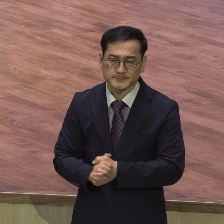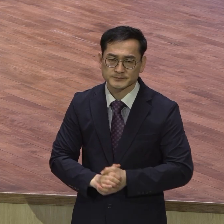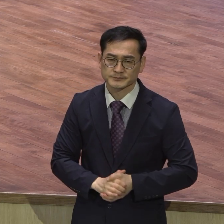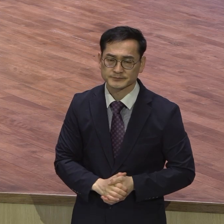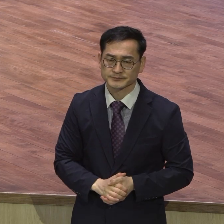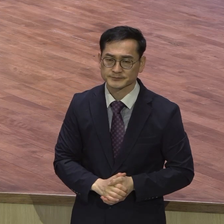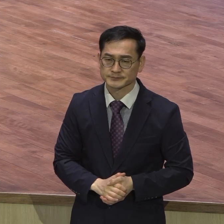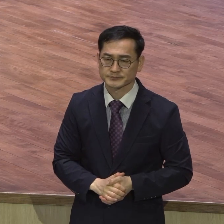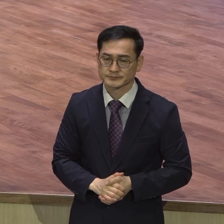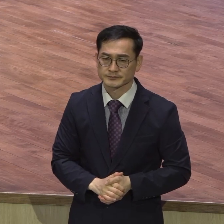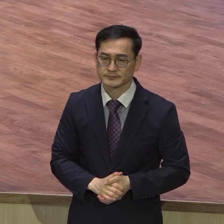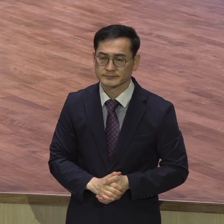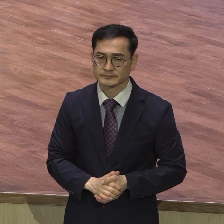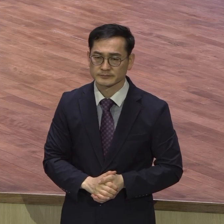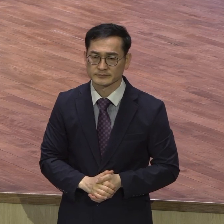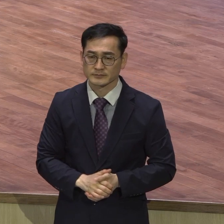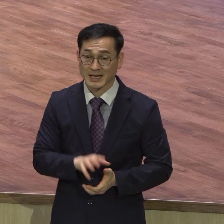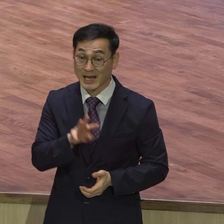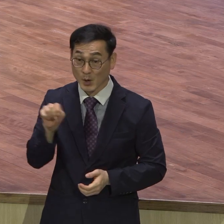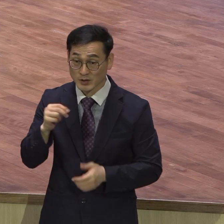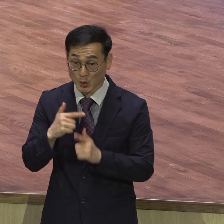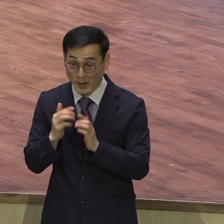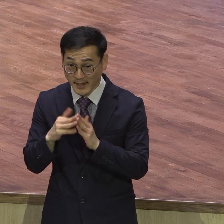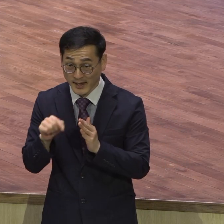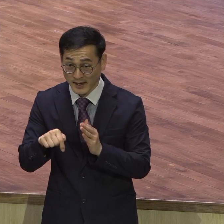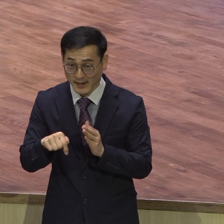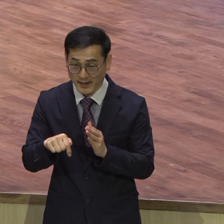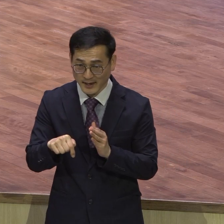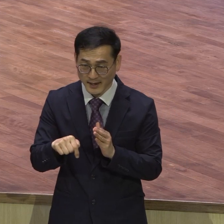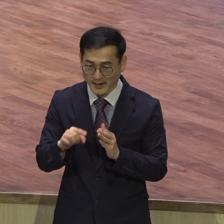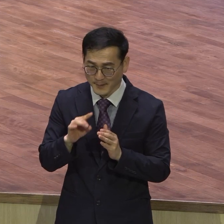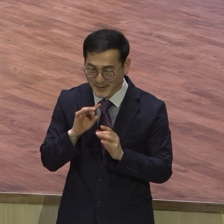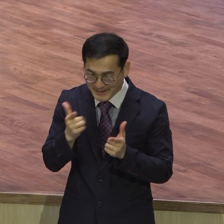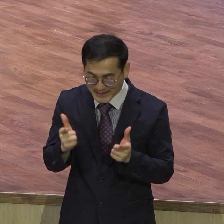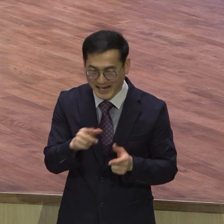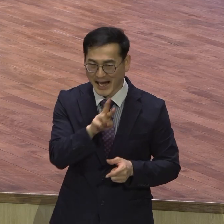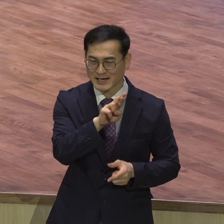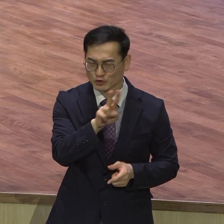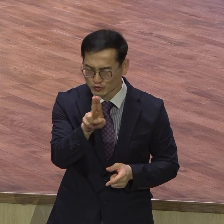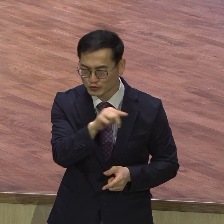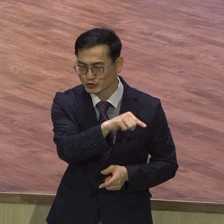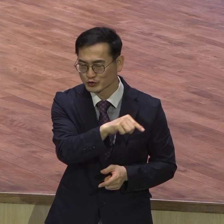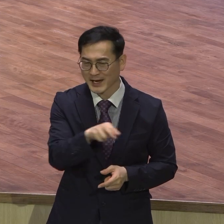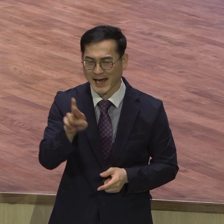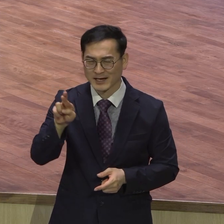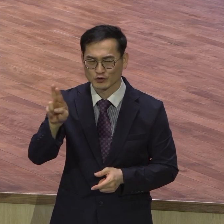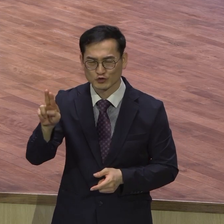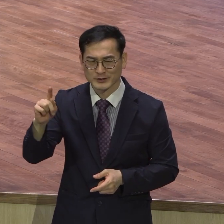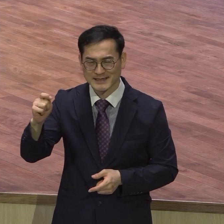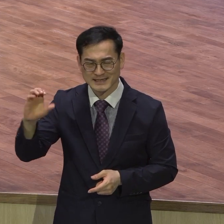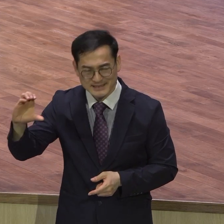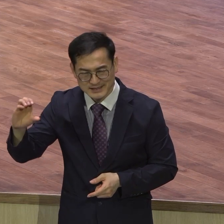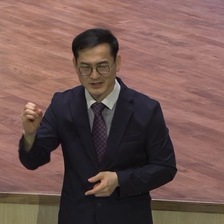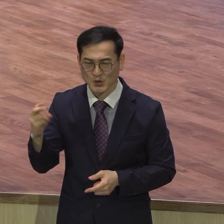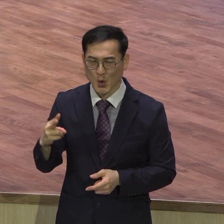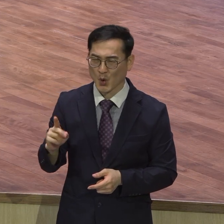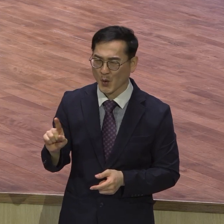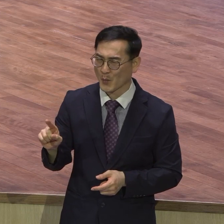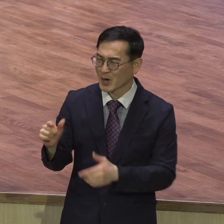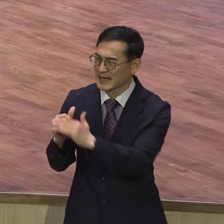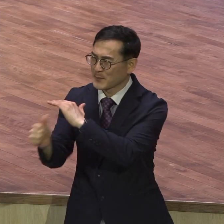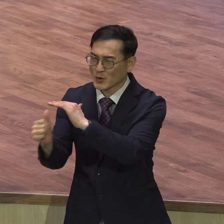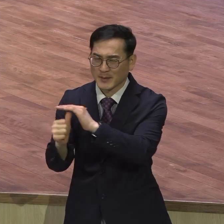여운계 뿐만 아니라 여운계는 세밀하게 기도하지만 알류 총장, RTC, 대표